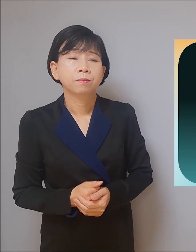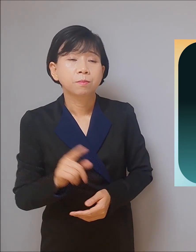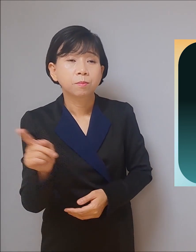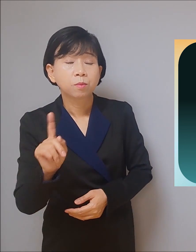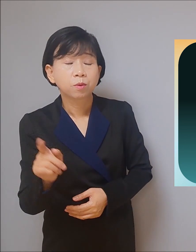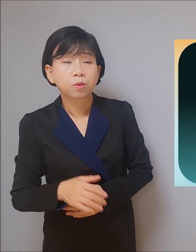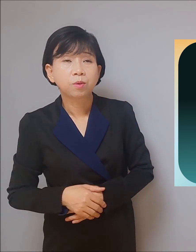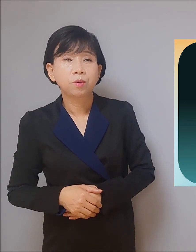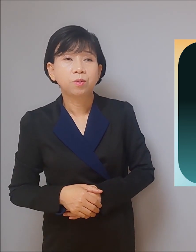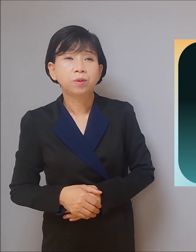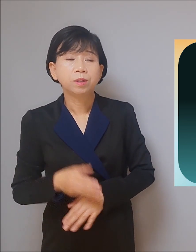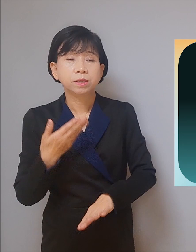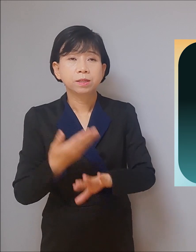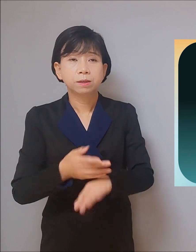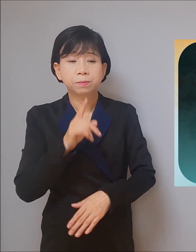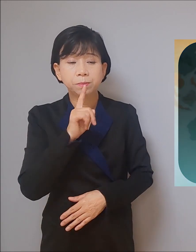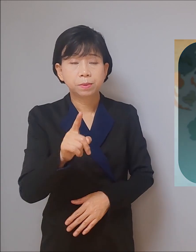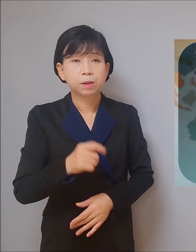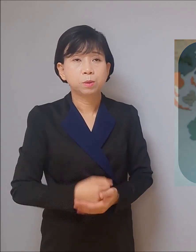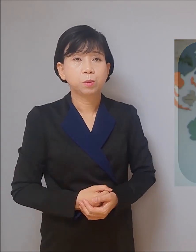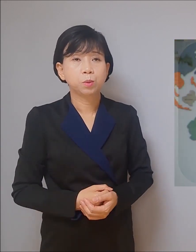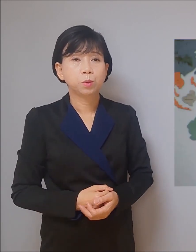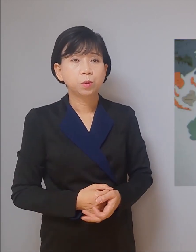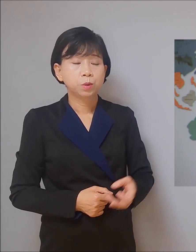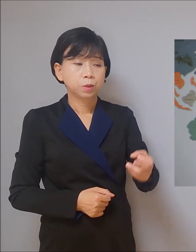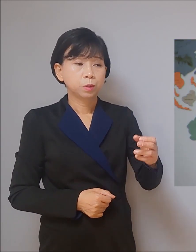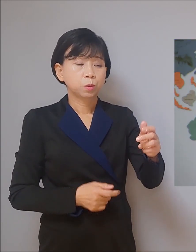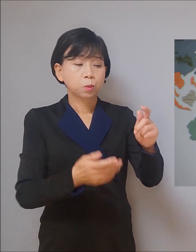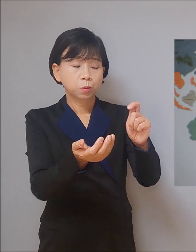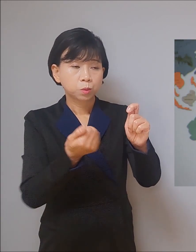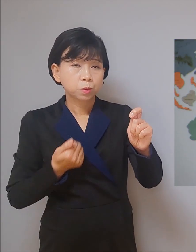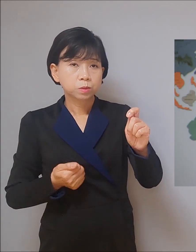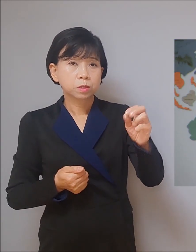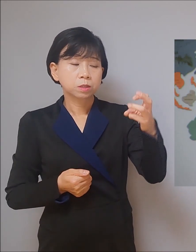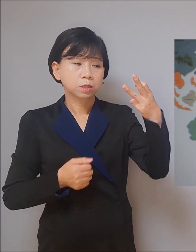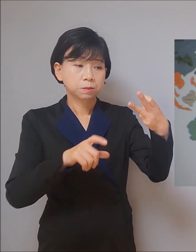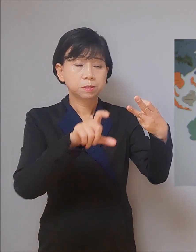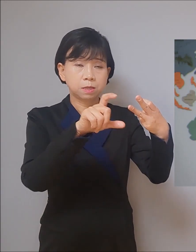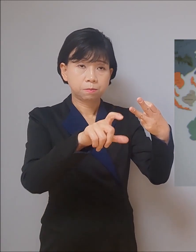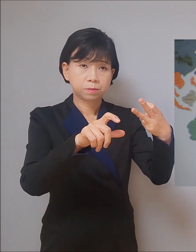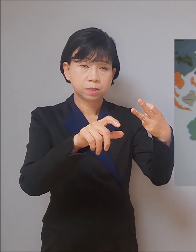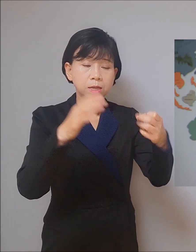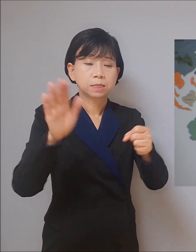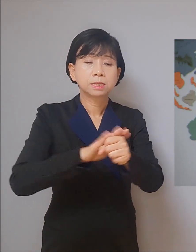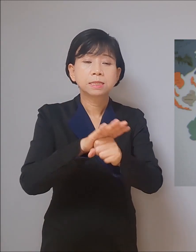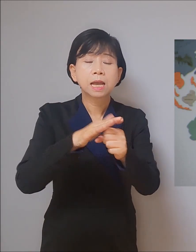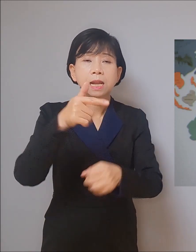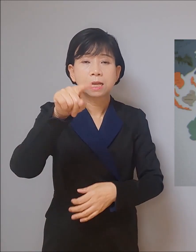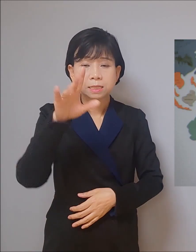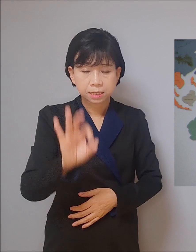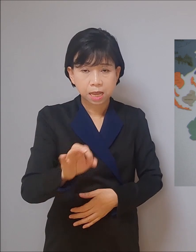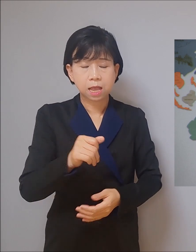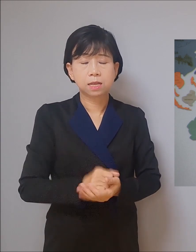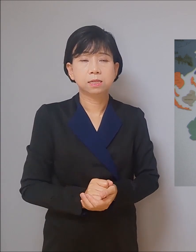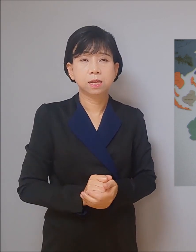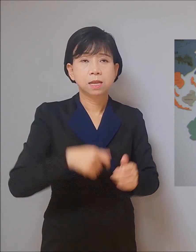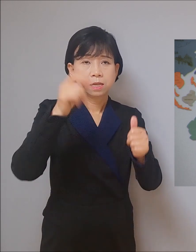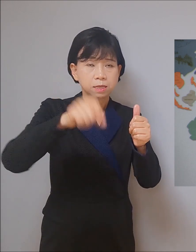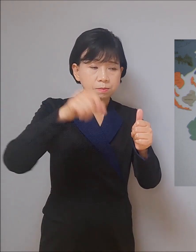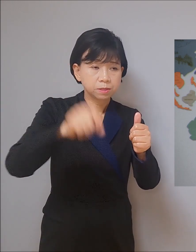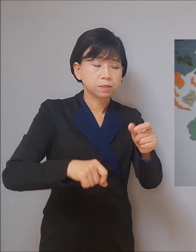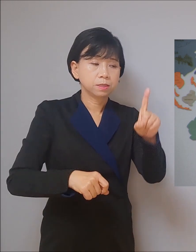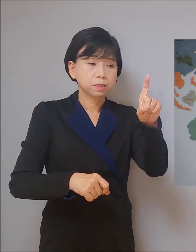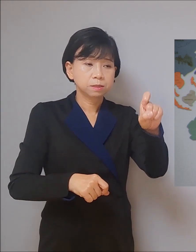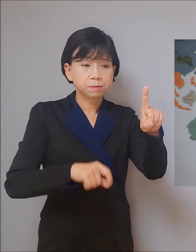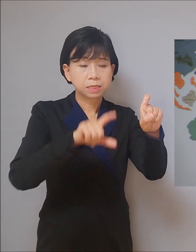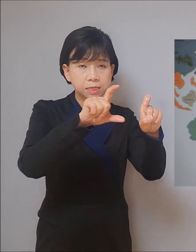마치 고린도전서 13장을 무슨 장이라고 하죠? 사랑장. 히브리서 11장을